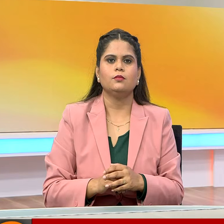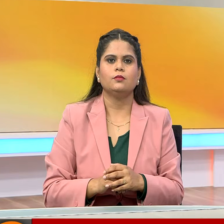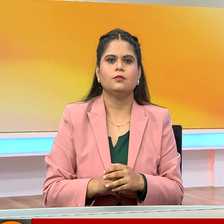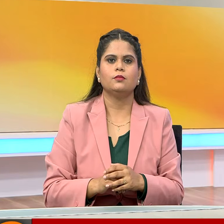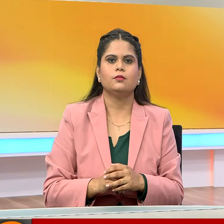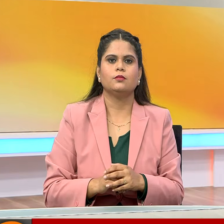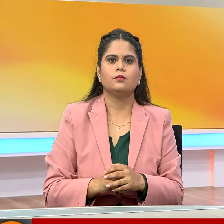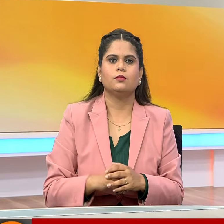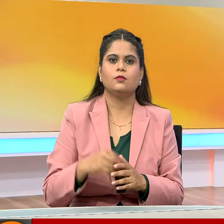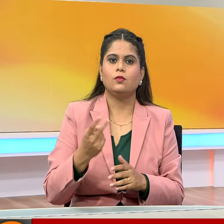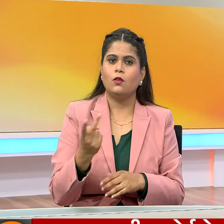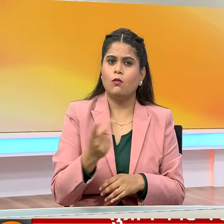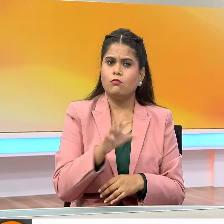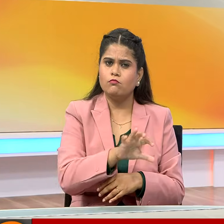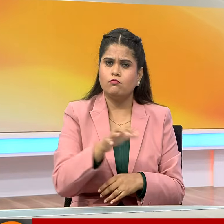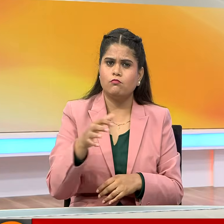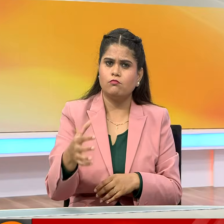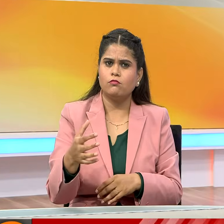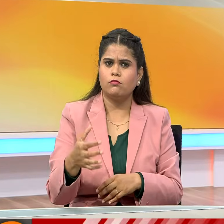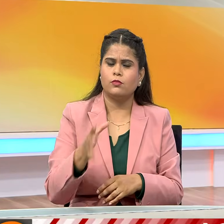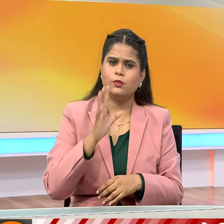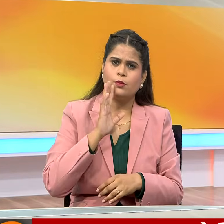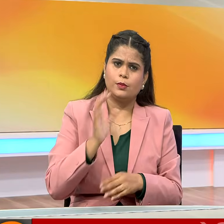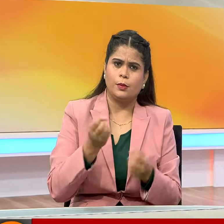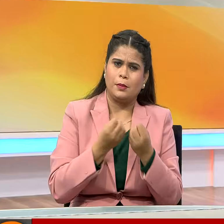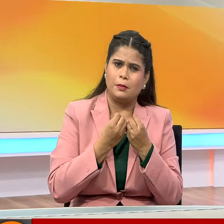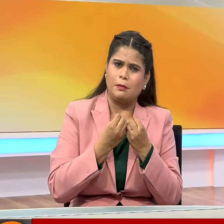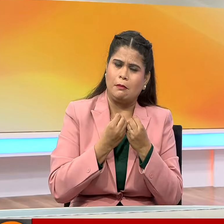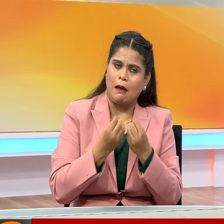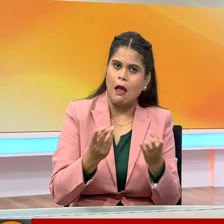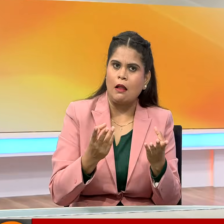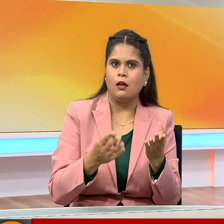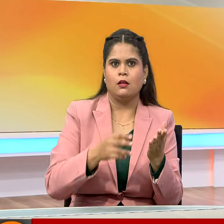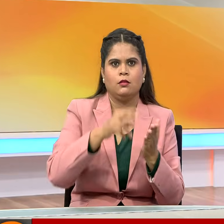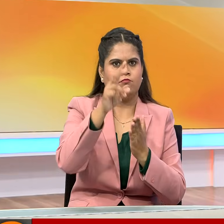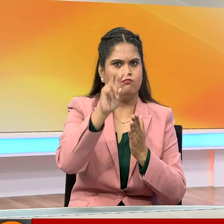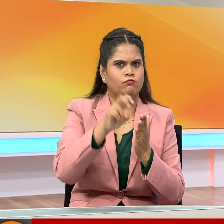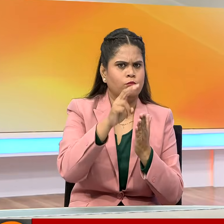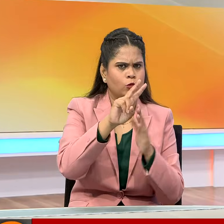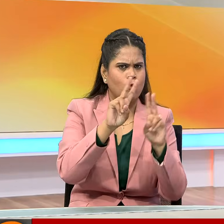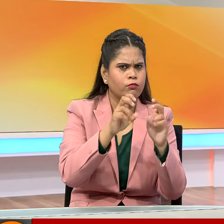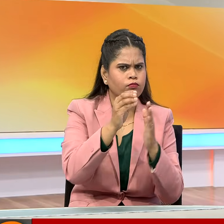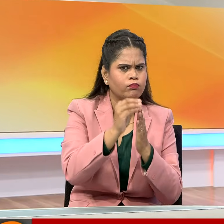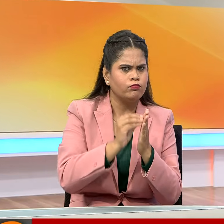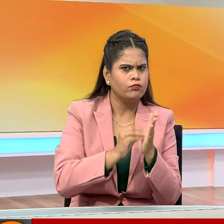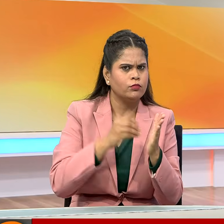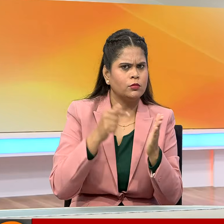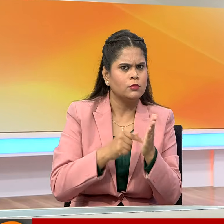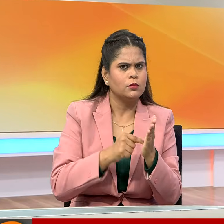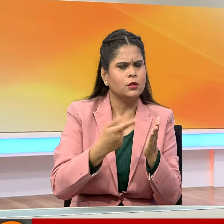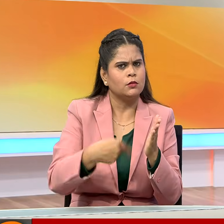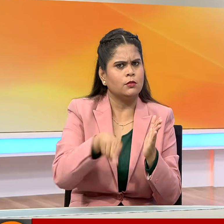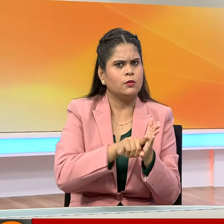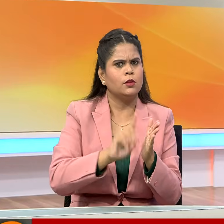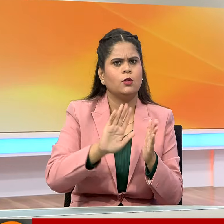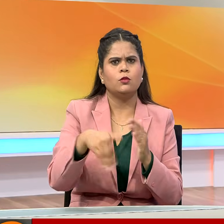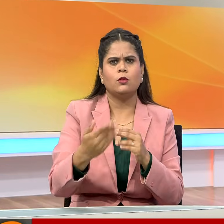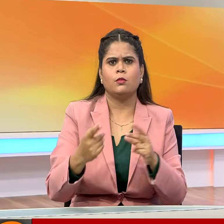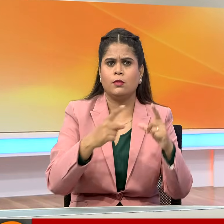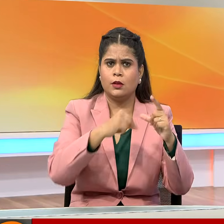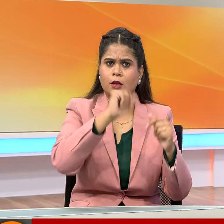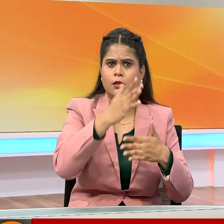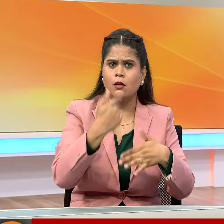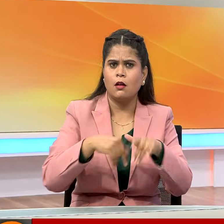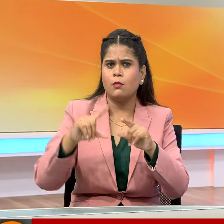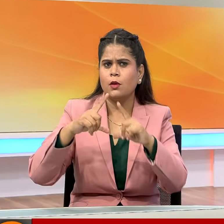इस दौरान दोनों देशों के बीच कई अहम समझौतों पर भी हस्ताक्षर हुए। भारत और जापान ने अपने रक्षा संबंधों को और मजबूत करने